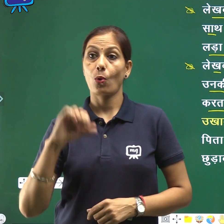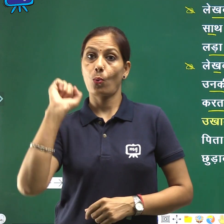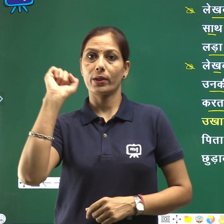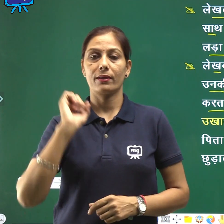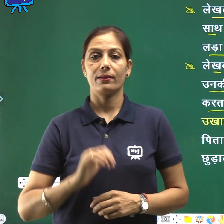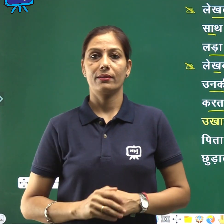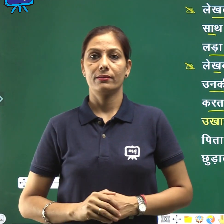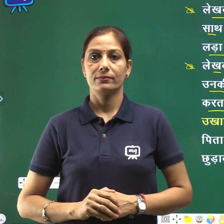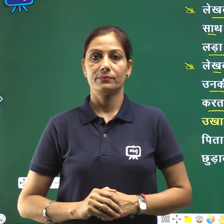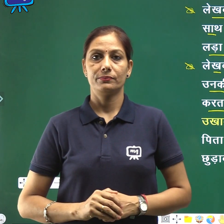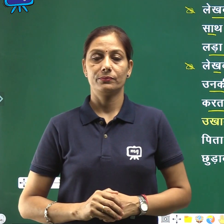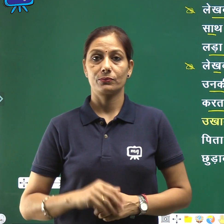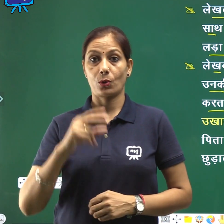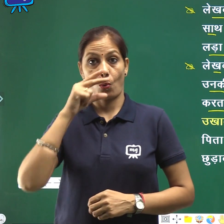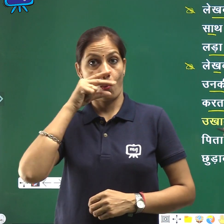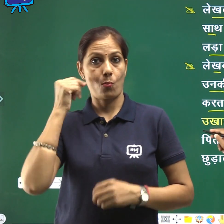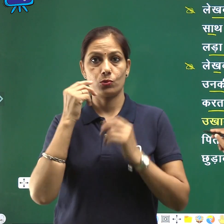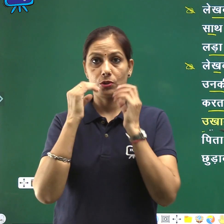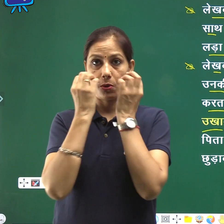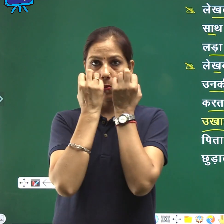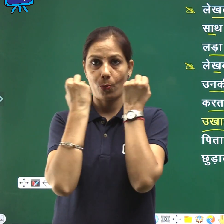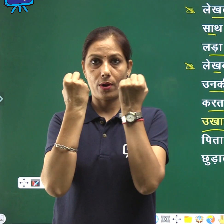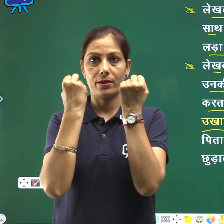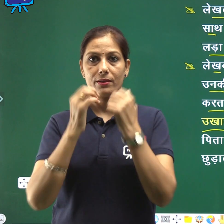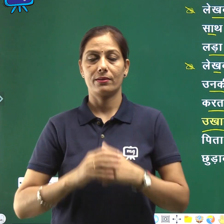उनकी मूंछें उखाड़ने लगता था।